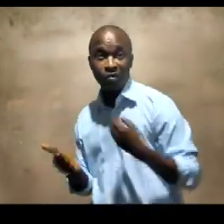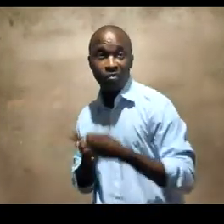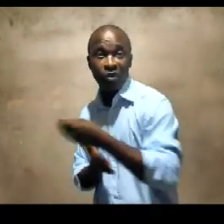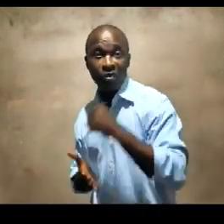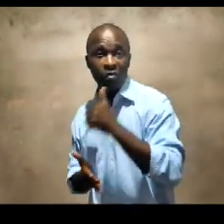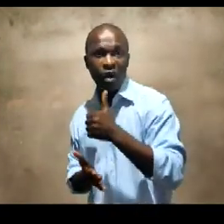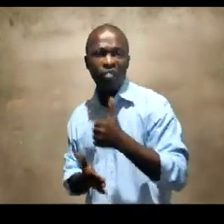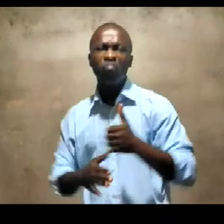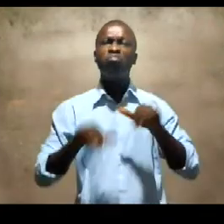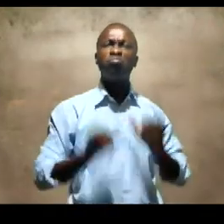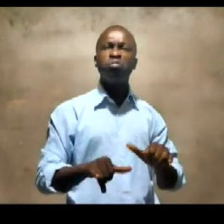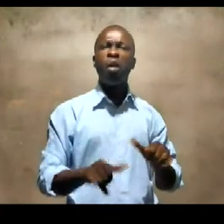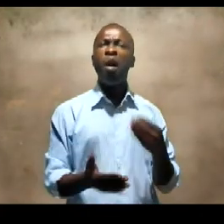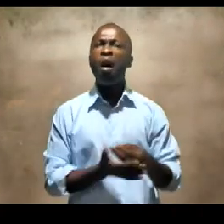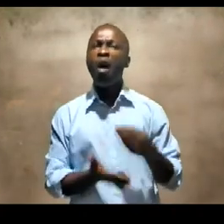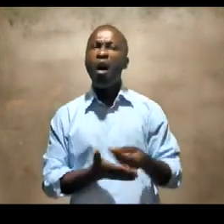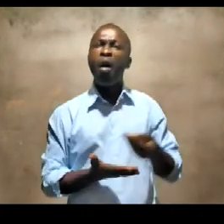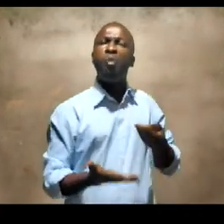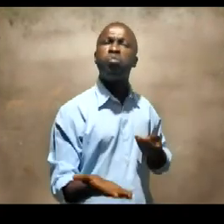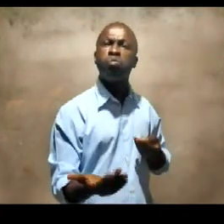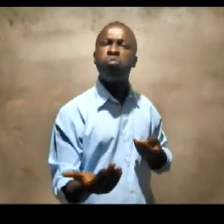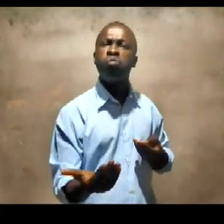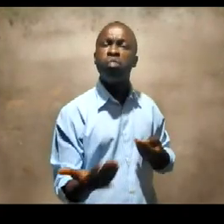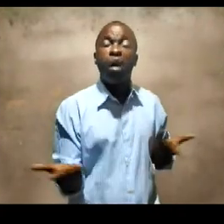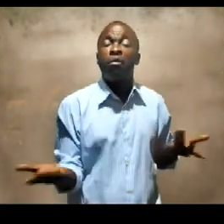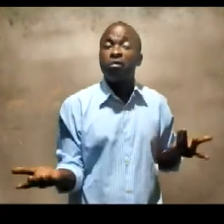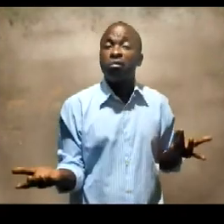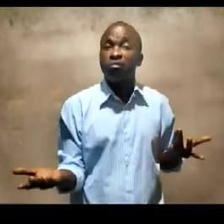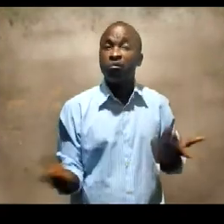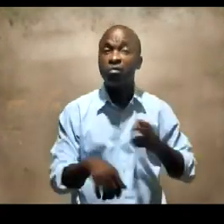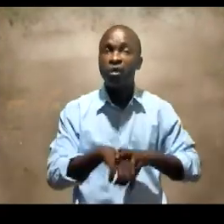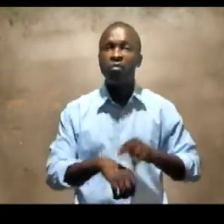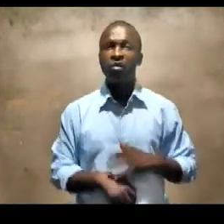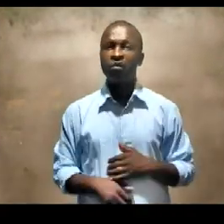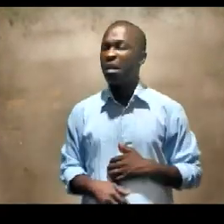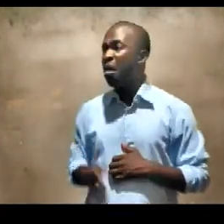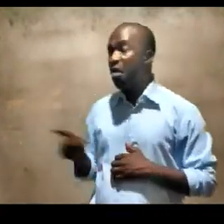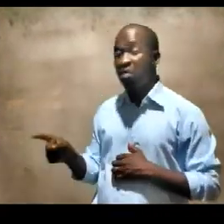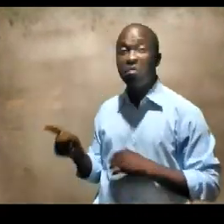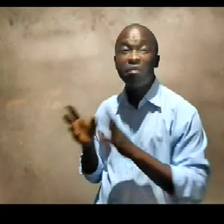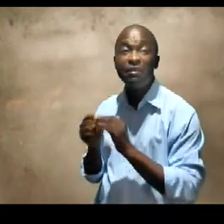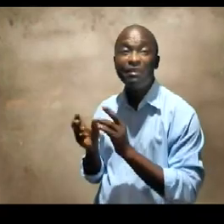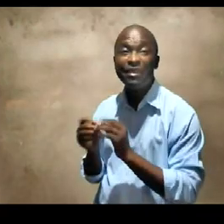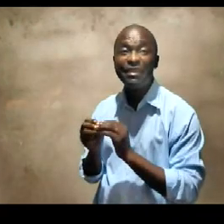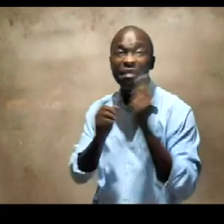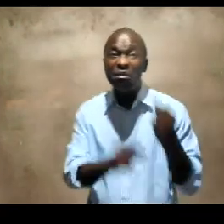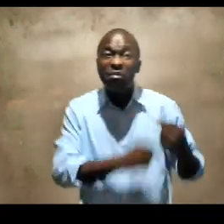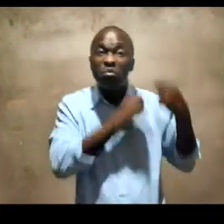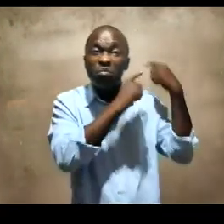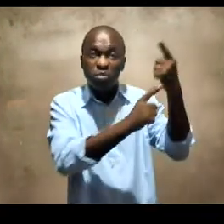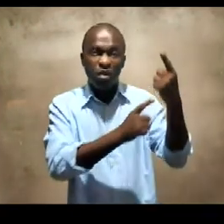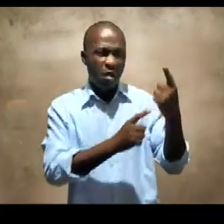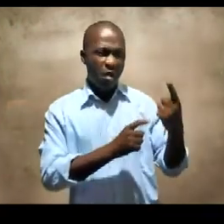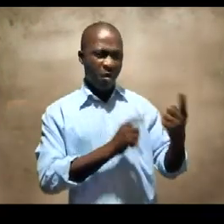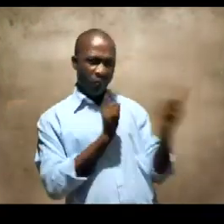devant. Il y a encore des endroits où les gens revendiquent encore des indemnisations. Sans compter que les victimes dénoncent pêle-mêle la sous-évaluation